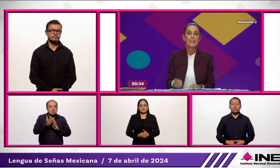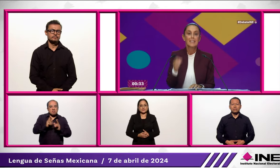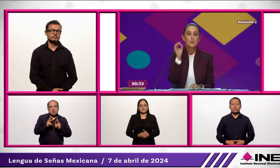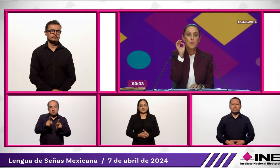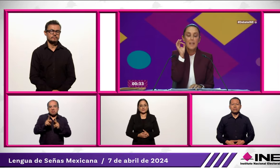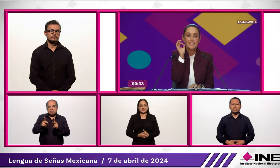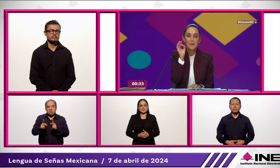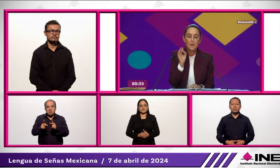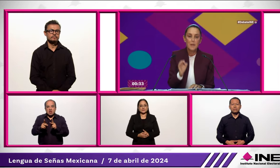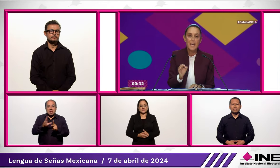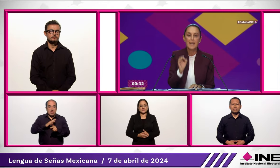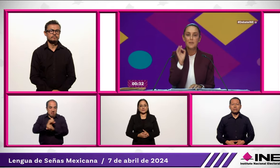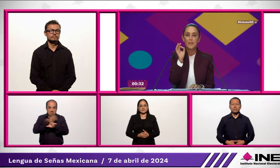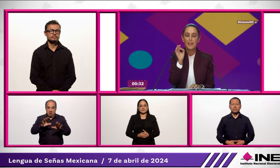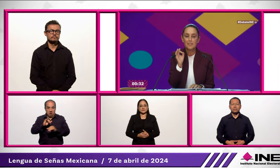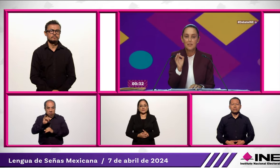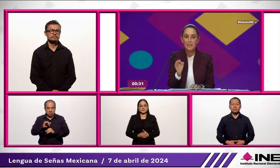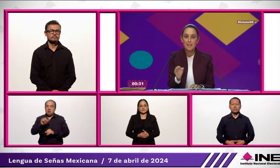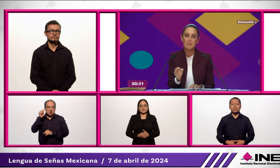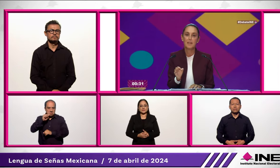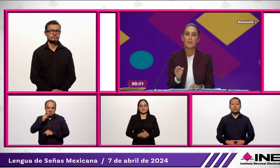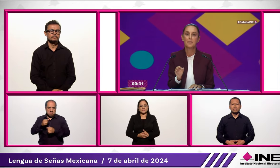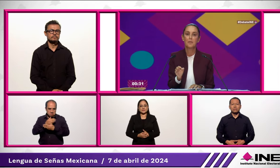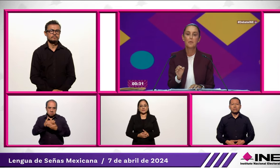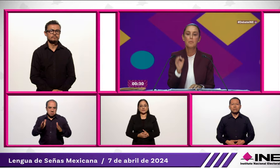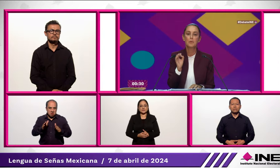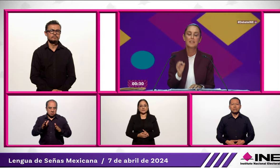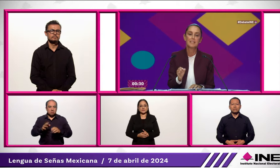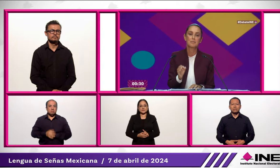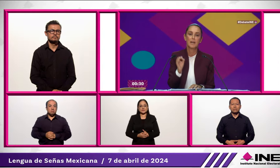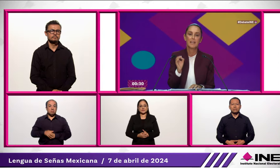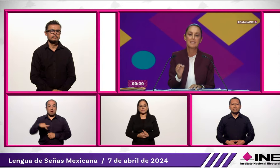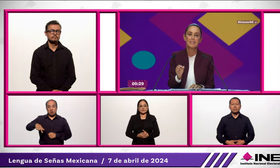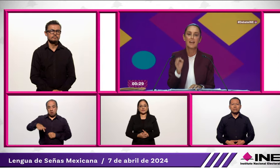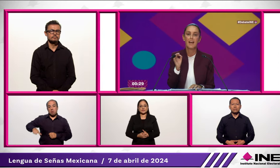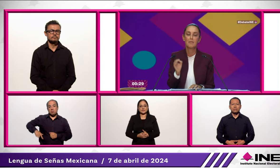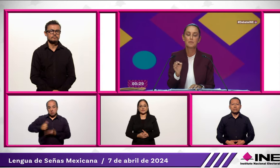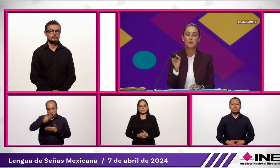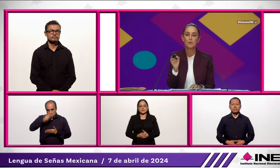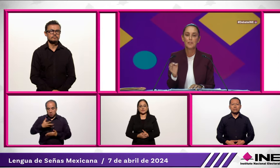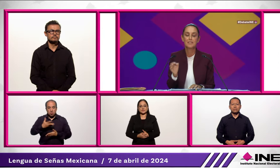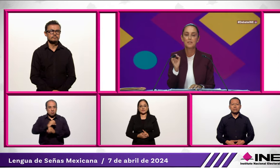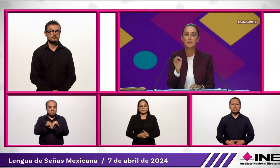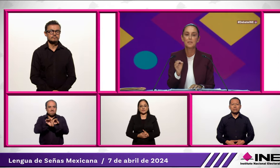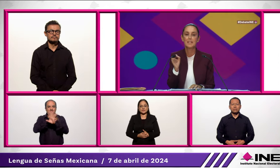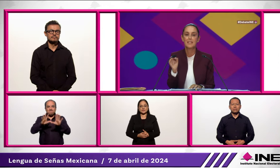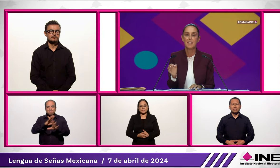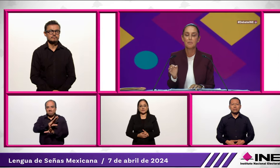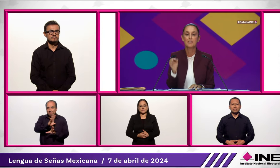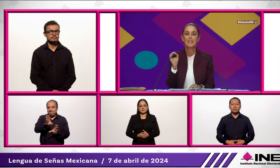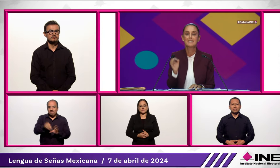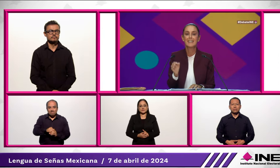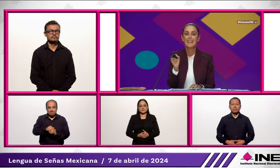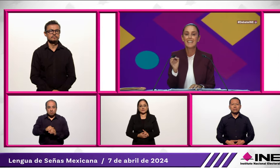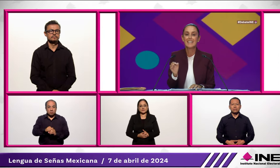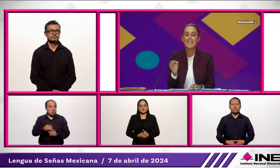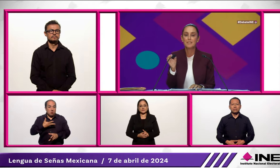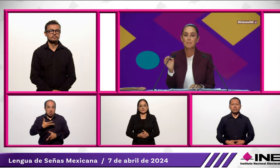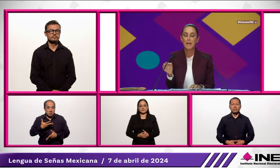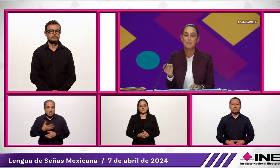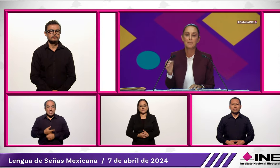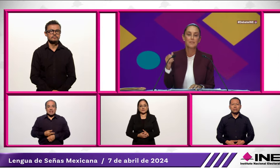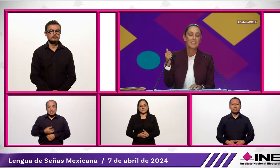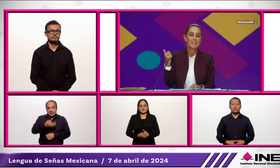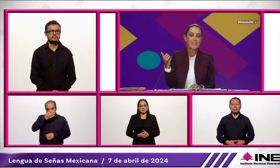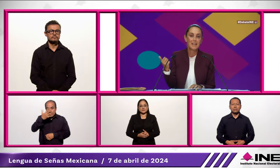vida. Durante el gobierno de la Ciudad de México hubo transparencia absoluta. Si no, no tendríamos cerca de